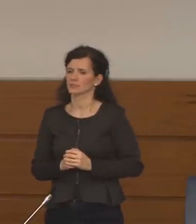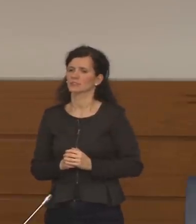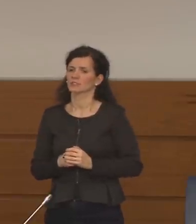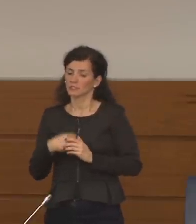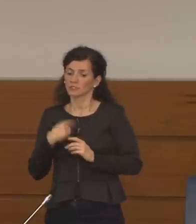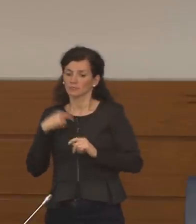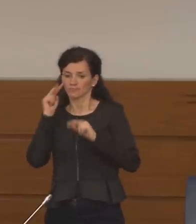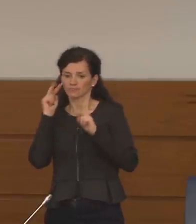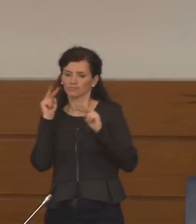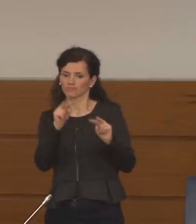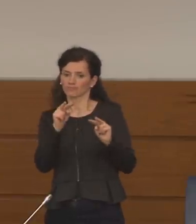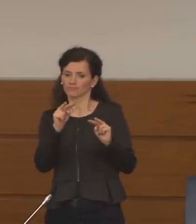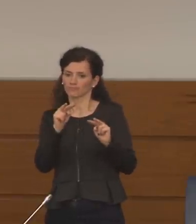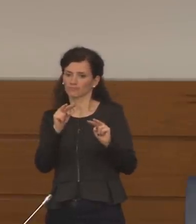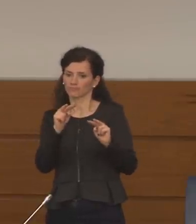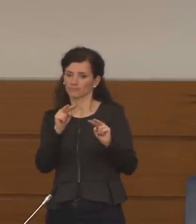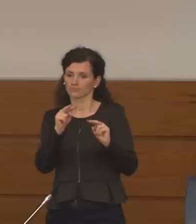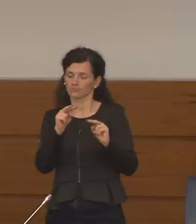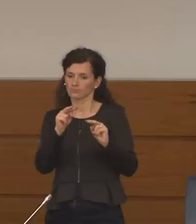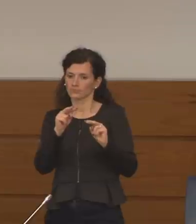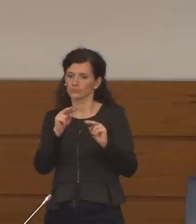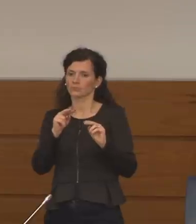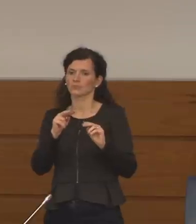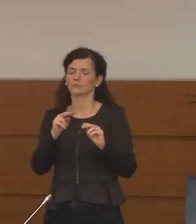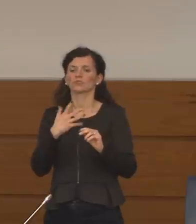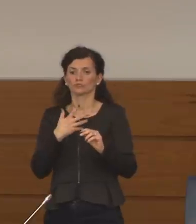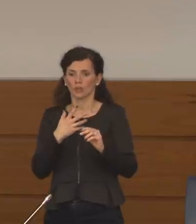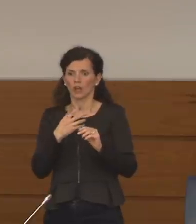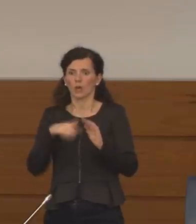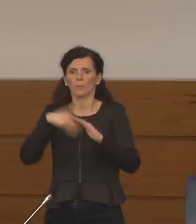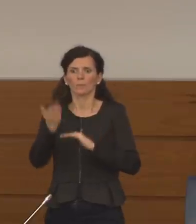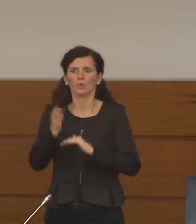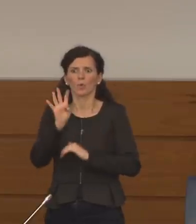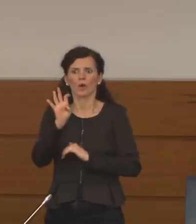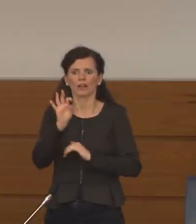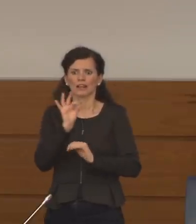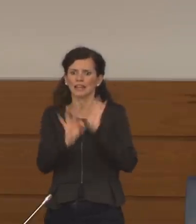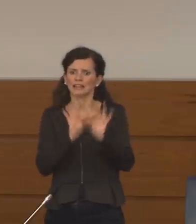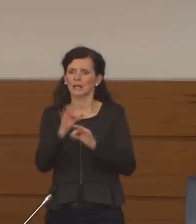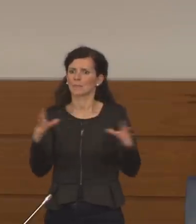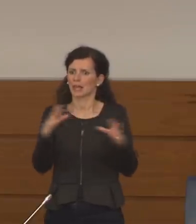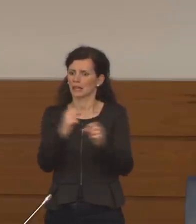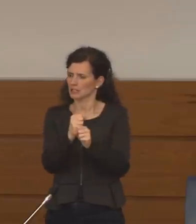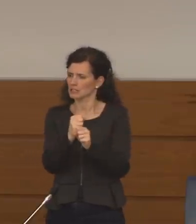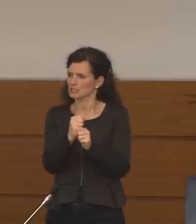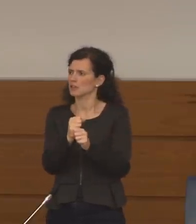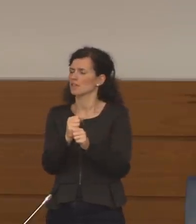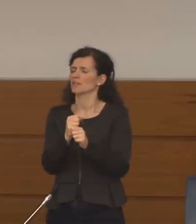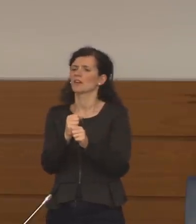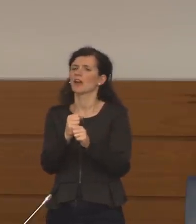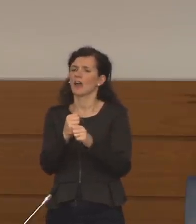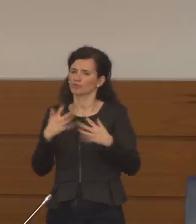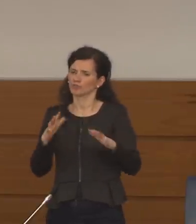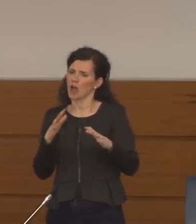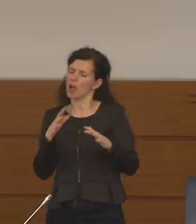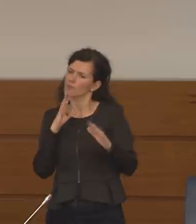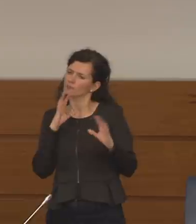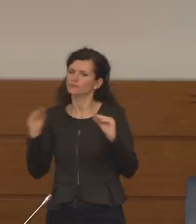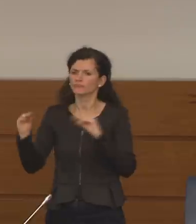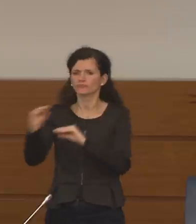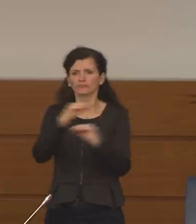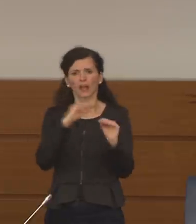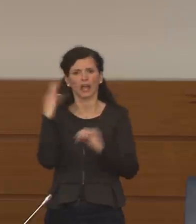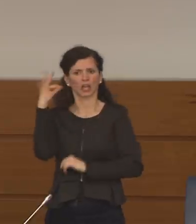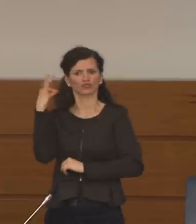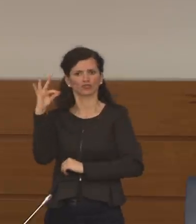ci sono più 40 terapie intensive stiamo parlando del eccellenza possiamo dire no in italia al nord